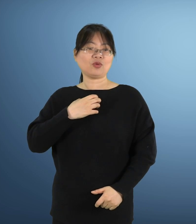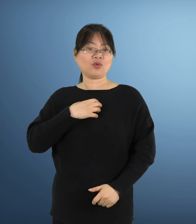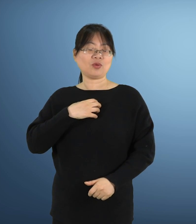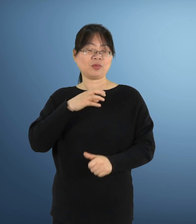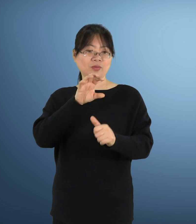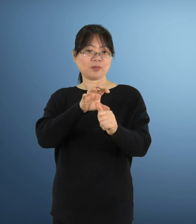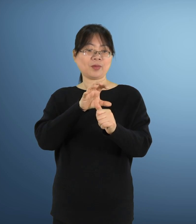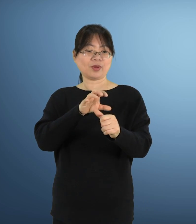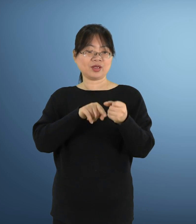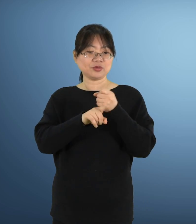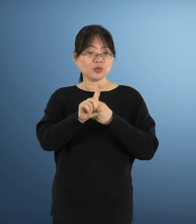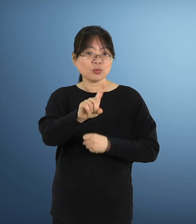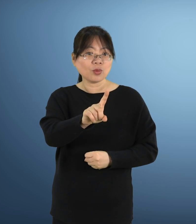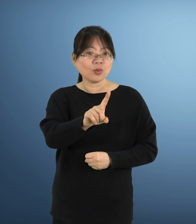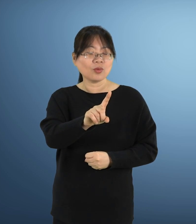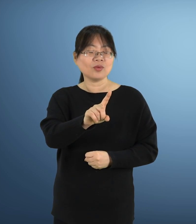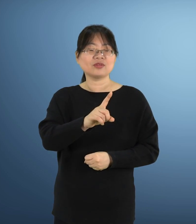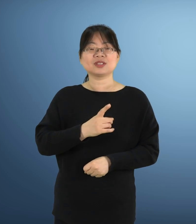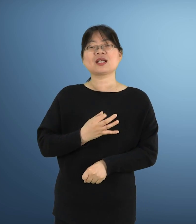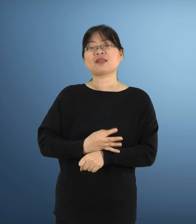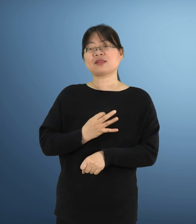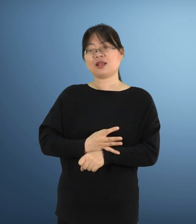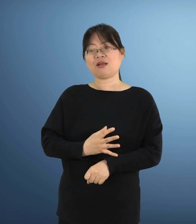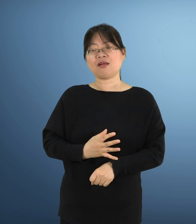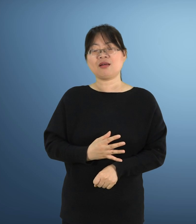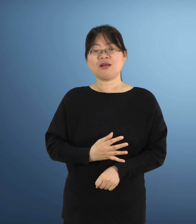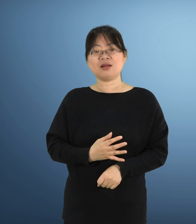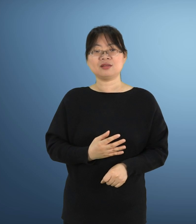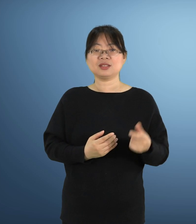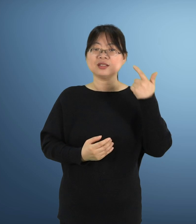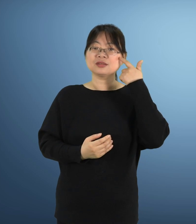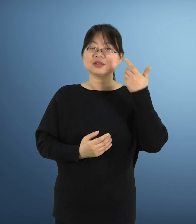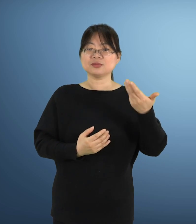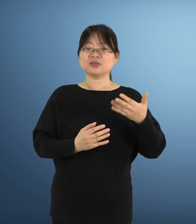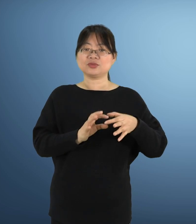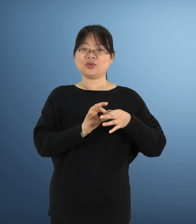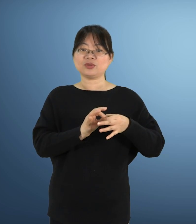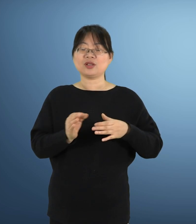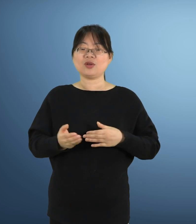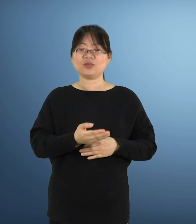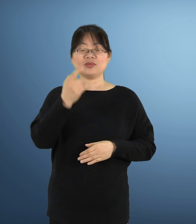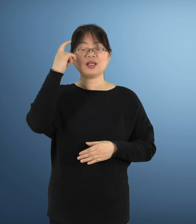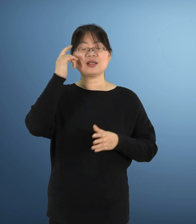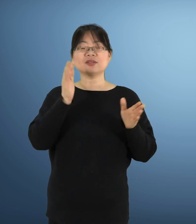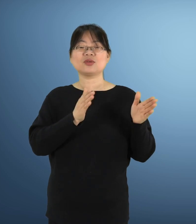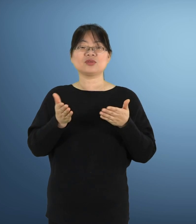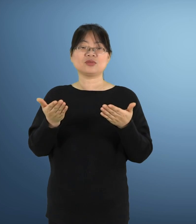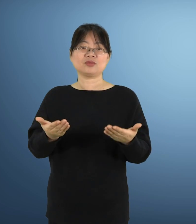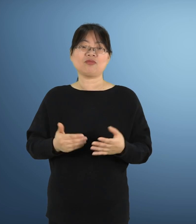간단해요. 제가 질문으로 여러분들의 생각을 정리시켜 드릴게요.